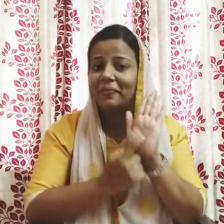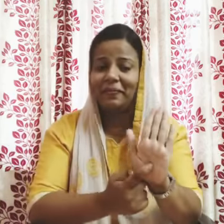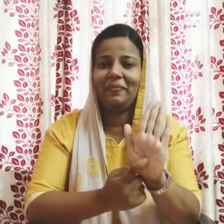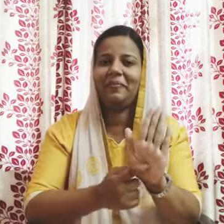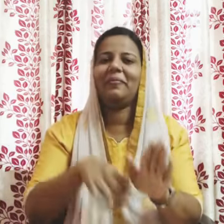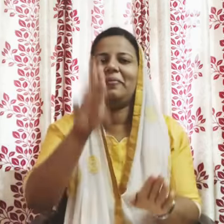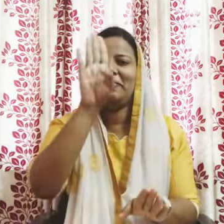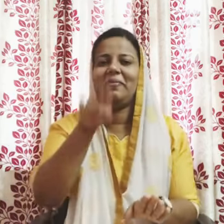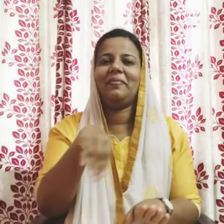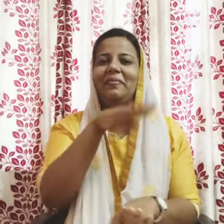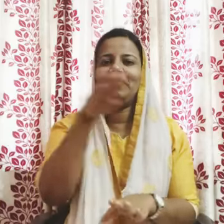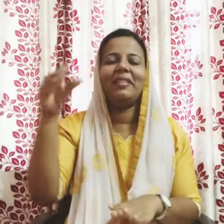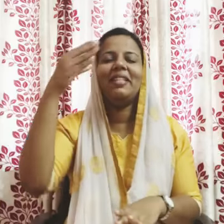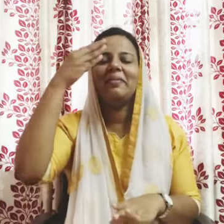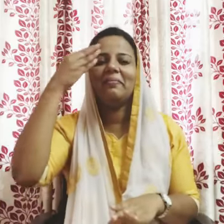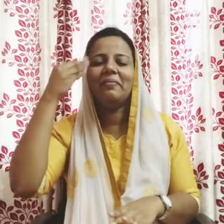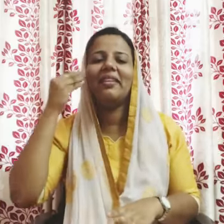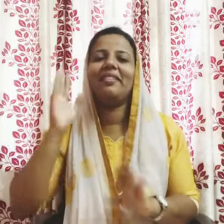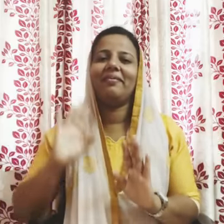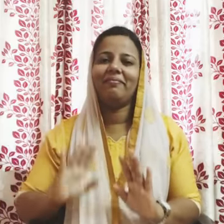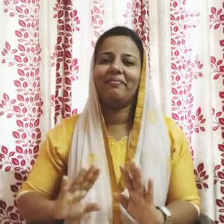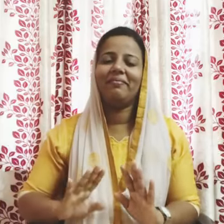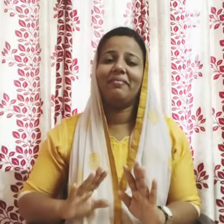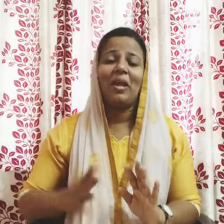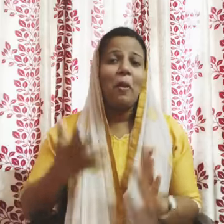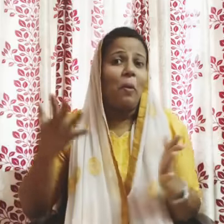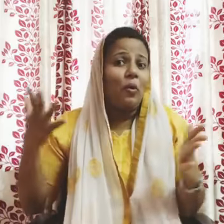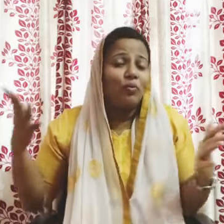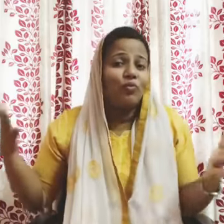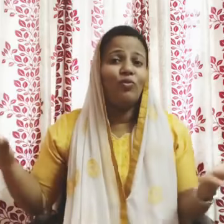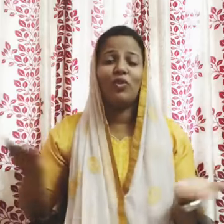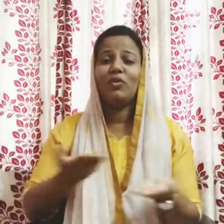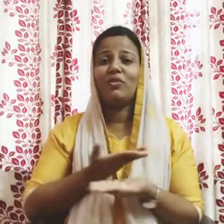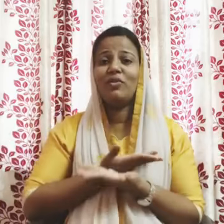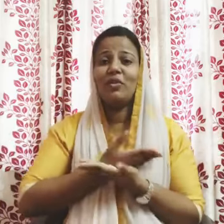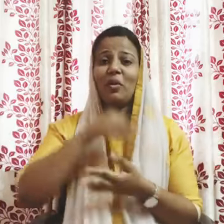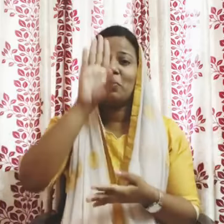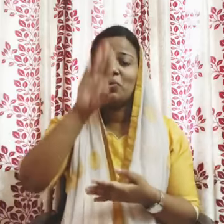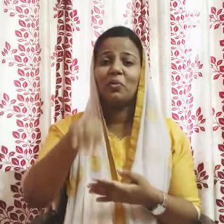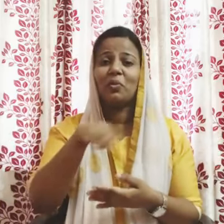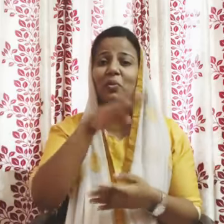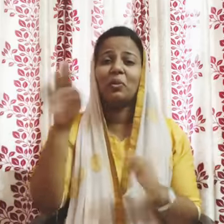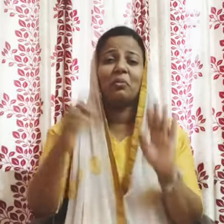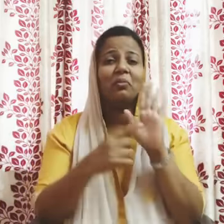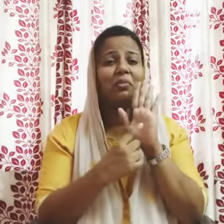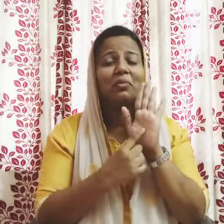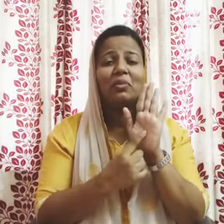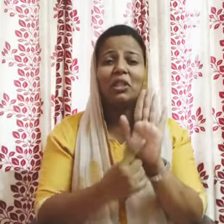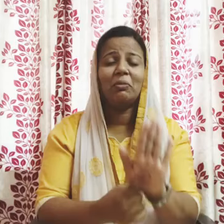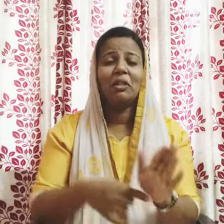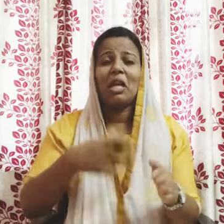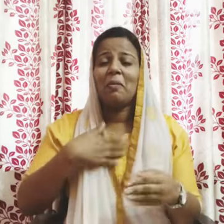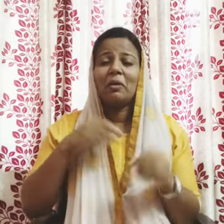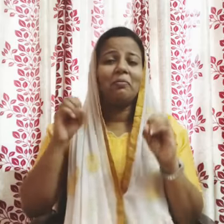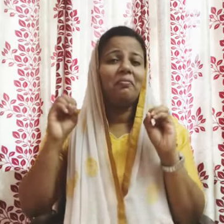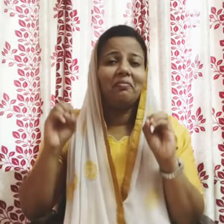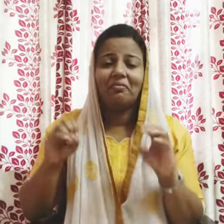പ്രദർശനമാണ് ക്രൂശിലെ മരണം. അപ്പൊ ആ ക്രൂശിൽ നമ്മളോട് അത്രയും വലിയ സ്നേഹം പ്രദർശിപ്പിച്ച് നമ്മളോടുള്ള സ്നേഹത്തെ വെളിപ്പെടുത്തിയ